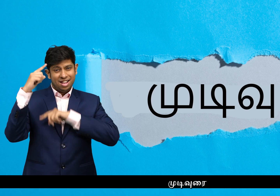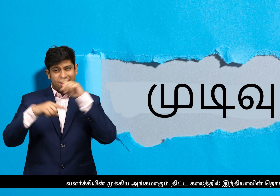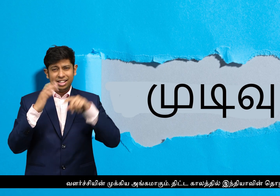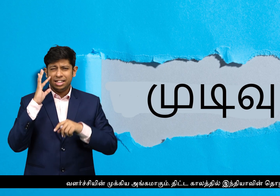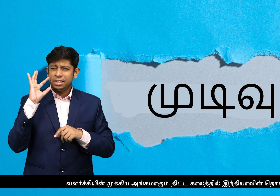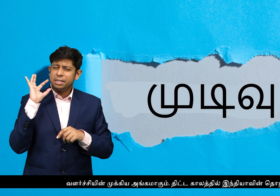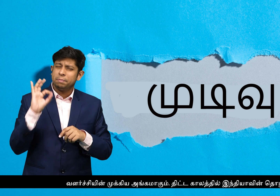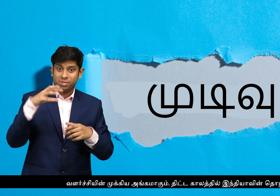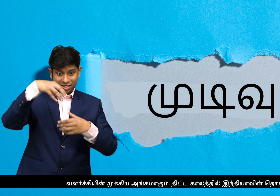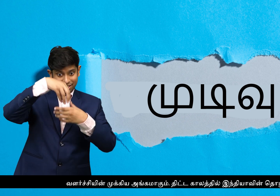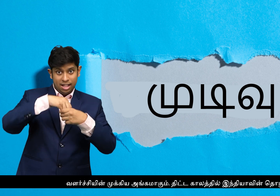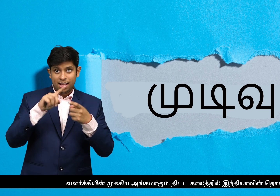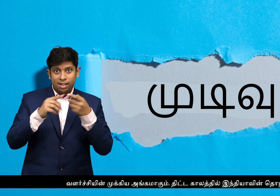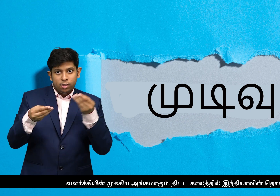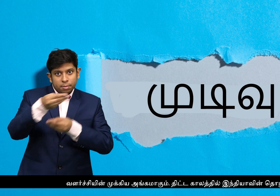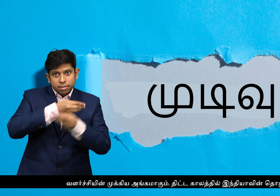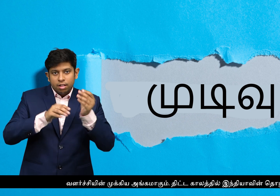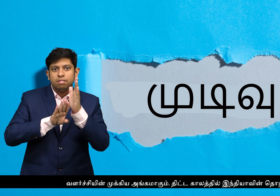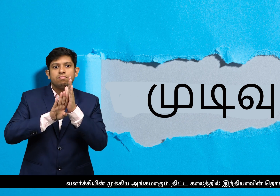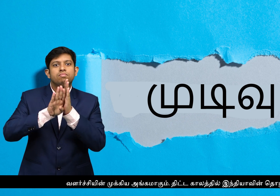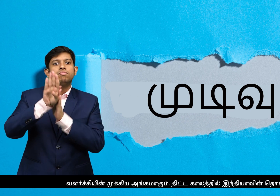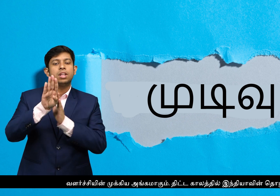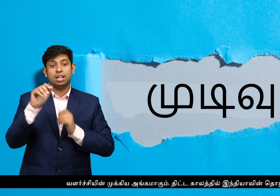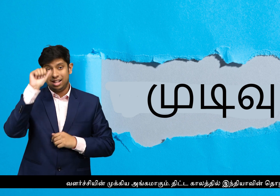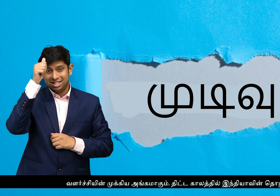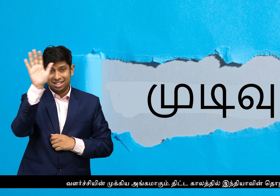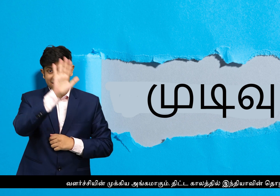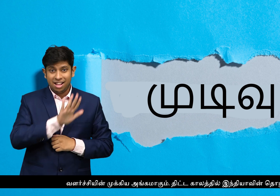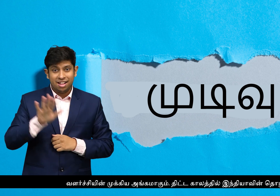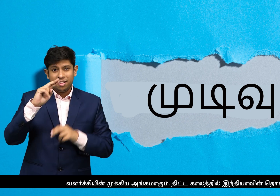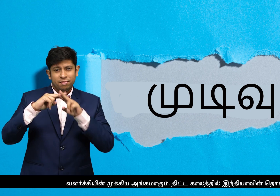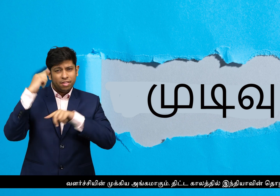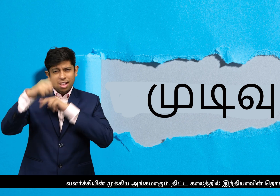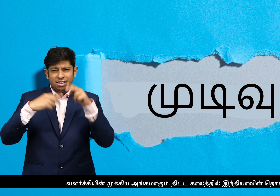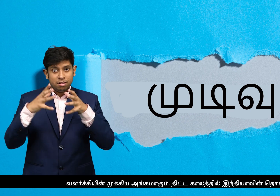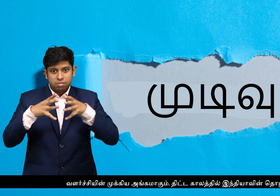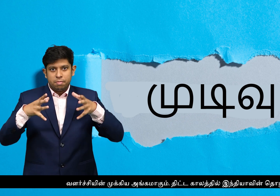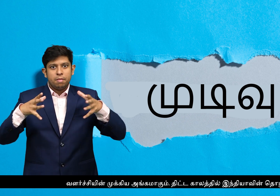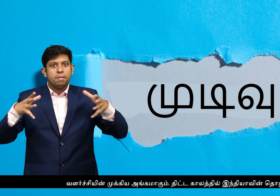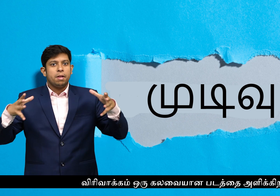முடிவுரை: தொழில்மயமாக்கல் என்பது பொருளாதார வளர்ச்சியின் முக்கிய அங்கமாகும்.